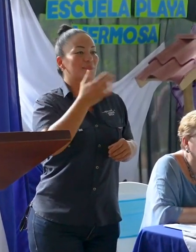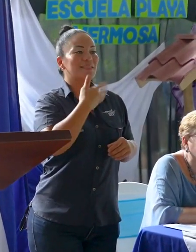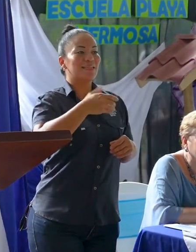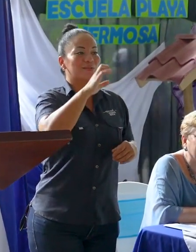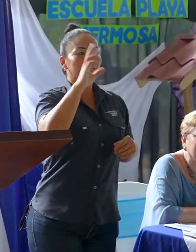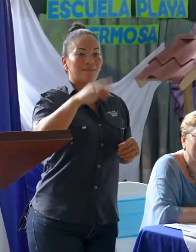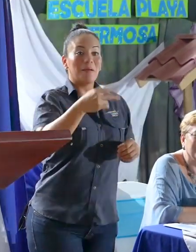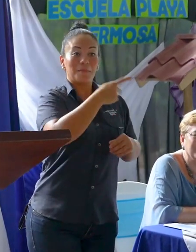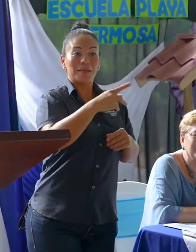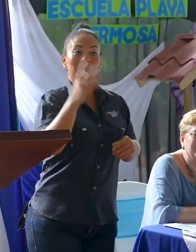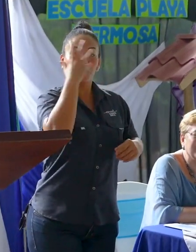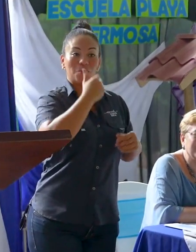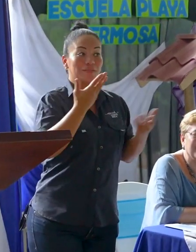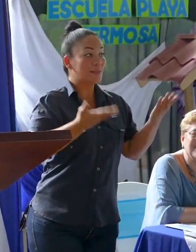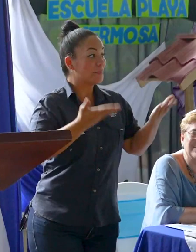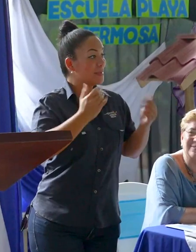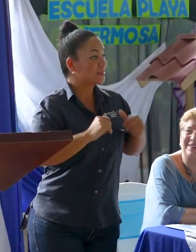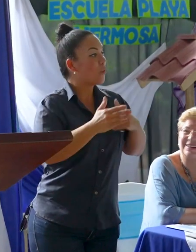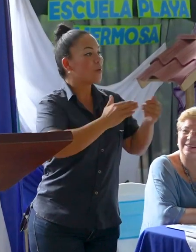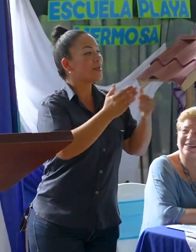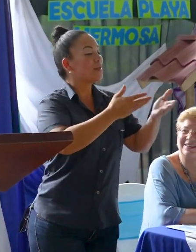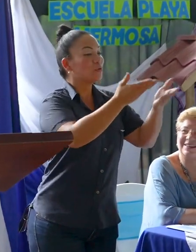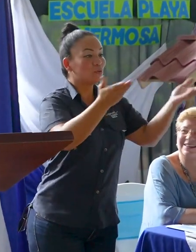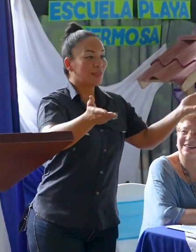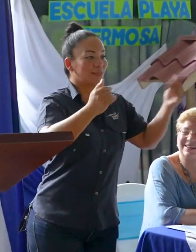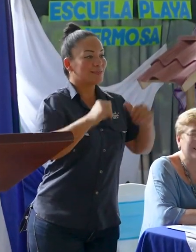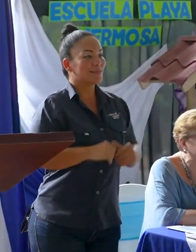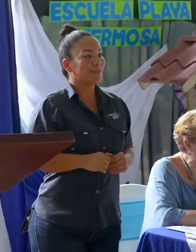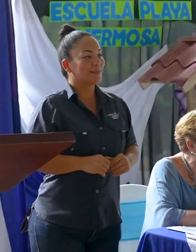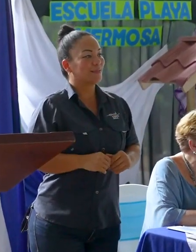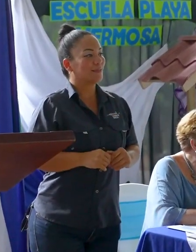de Playa Hermosa, o cualquiera de ustedes